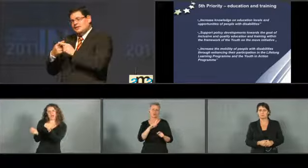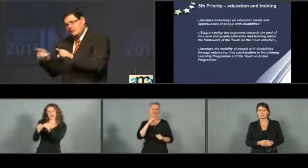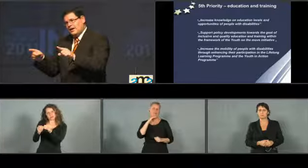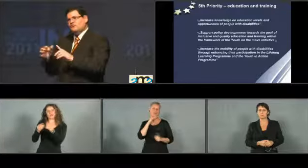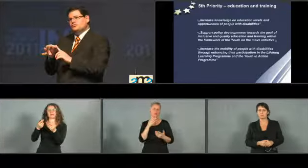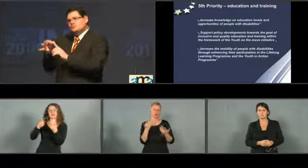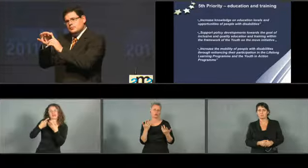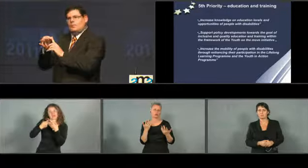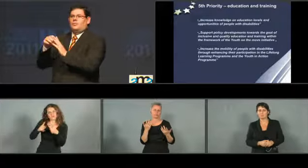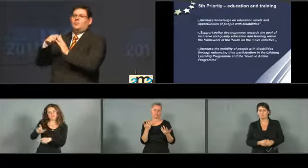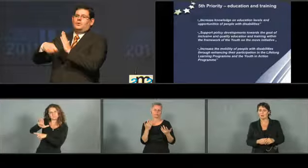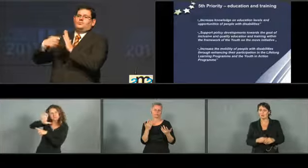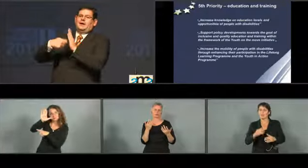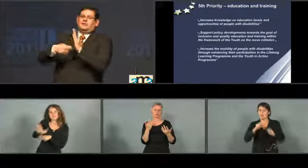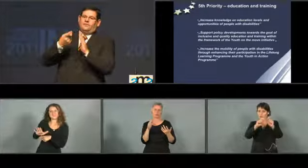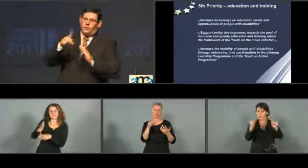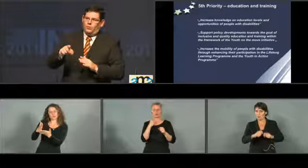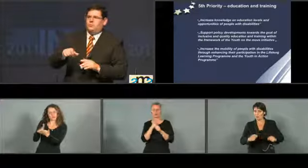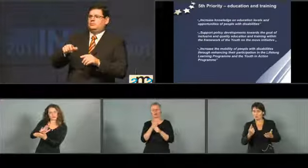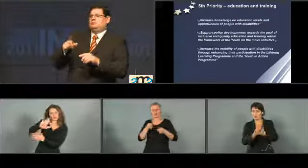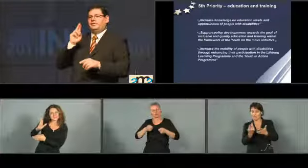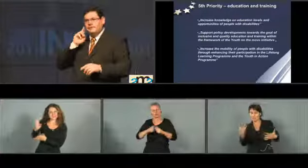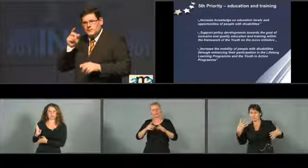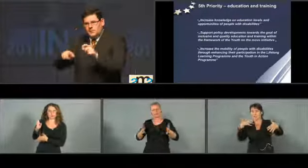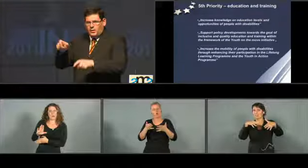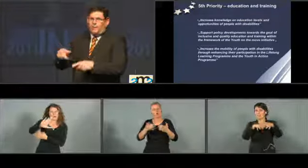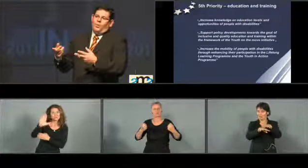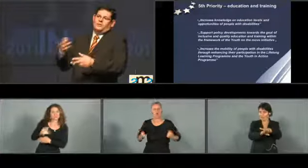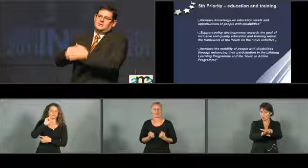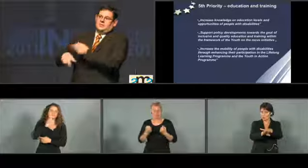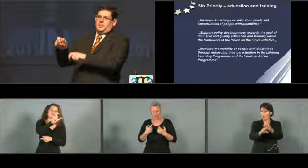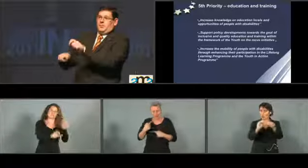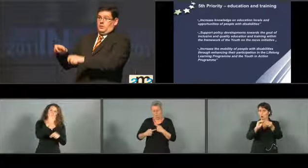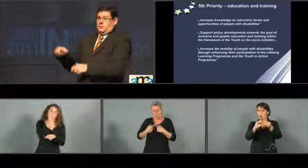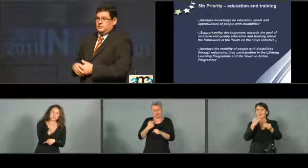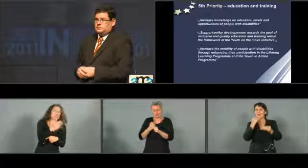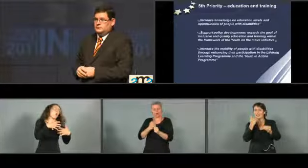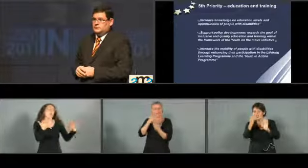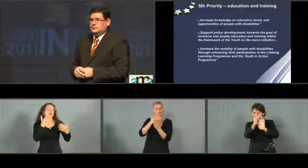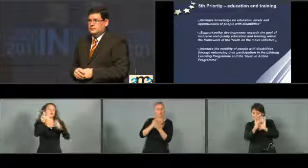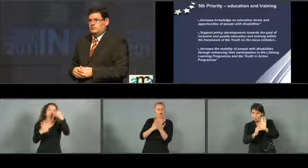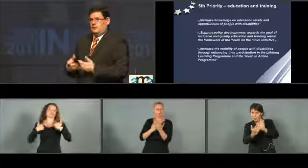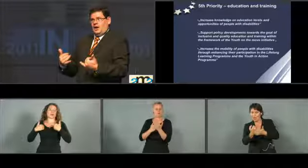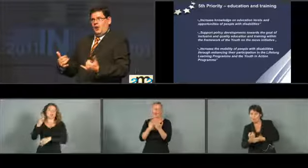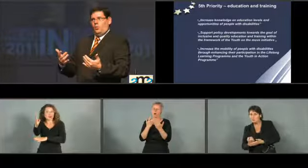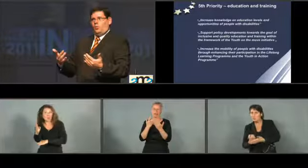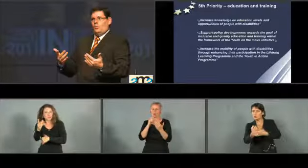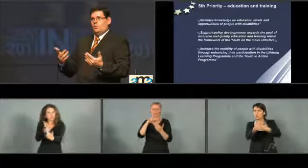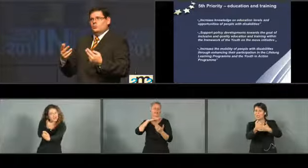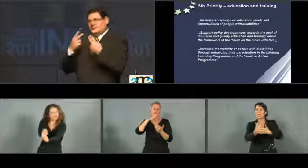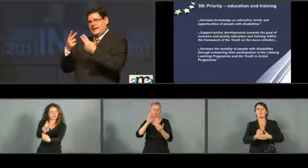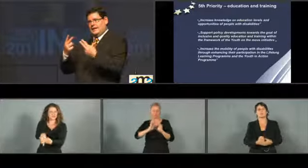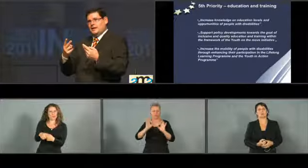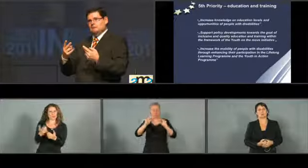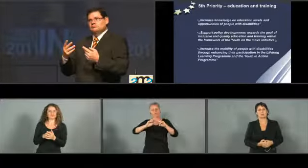existent, qui se développent, mais il y a encore bien quelques domaines à améliorer pour avoir des stratégies vraiment spécifiques aux besoins des personnes sourdes ou